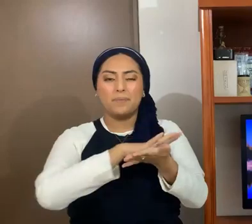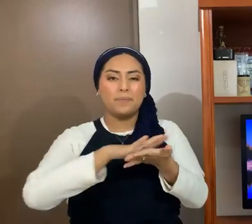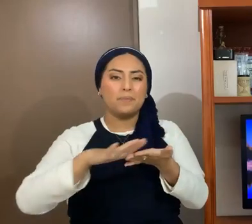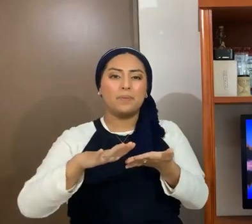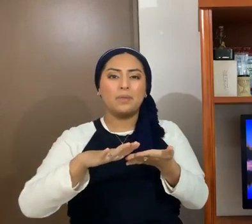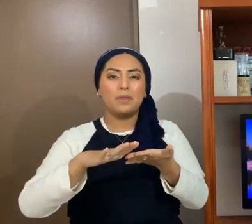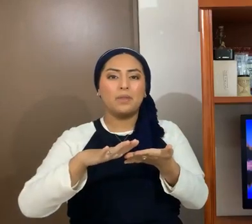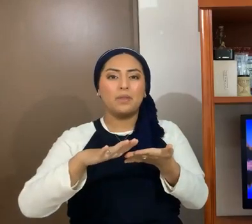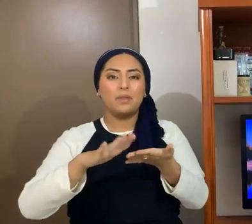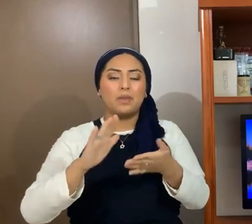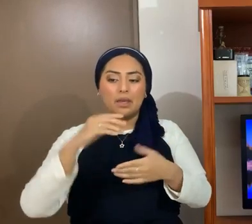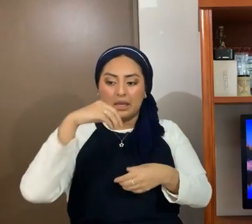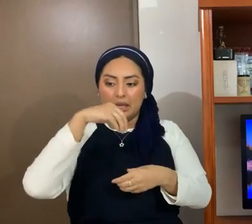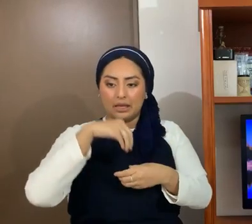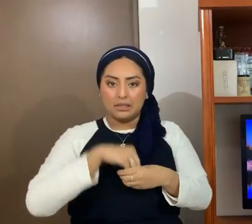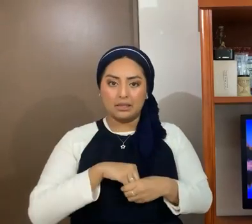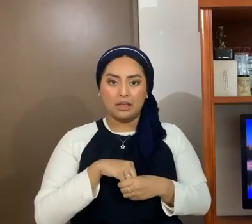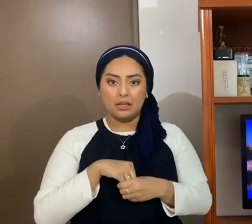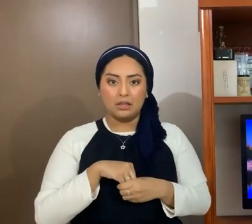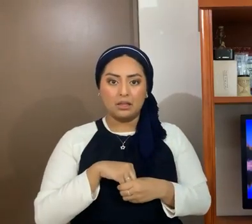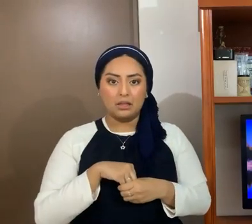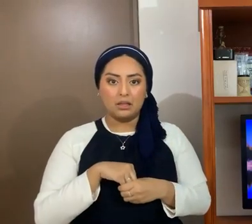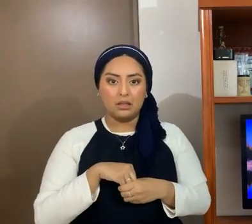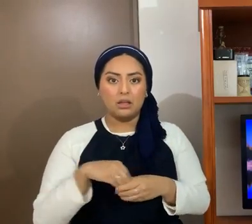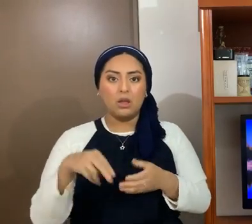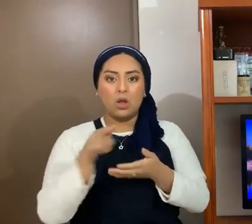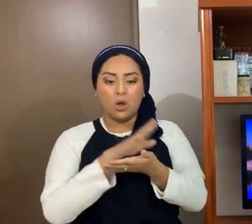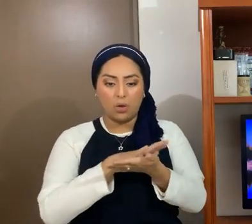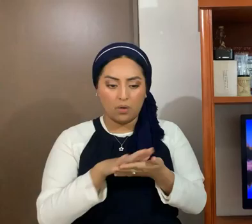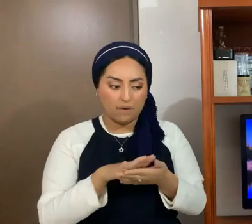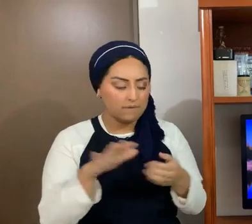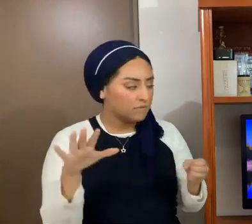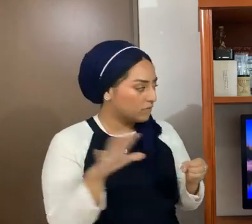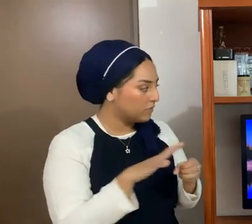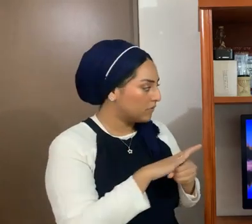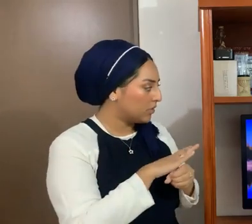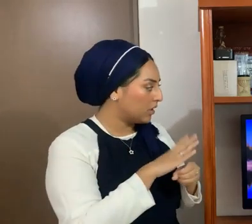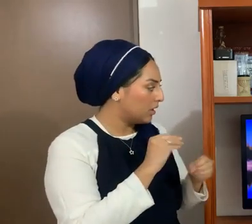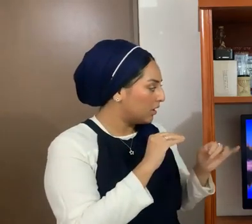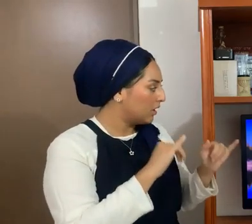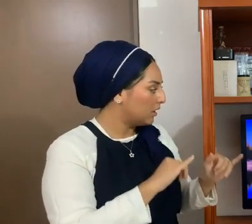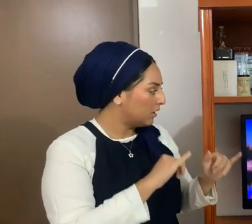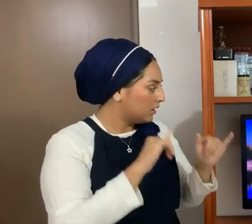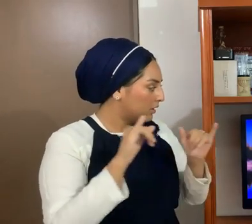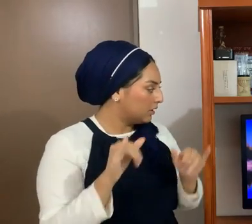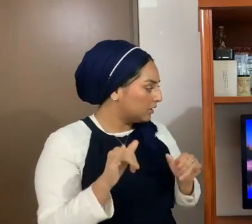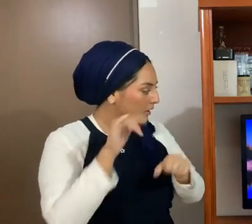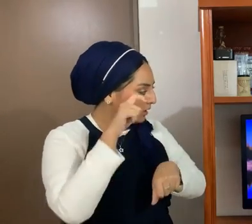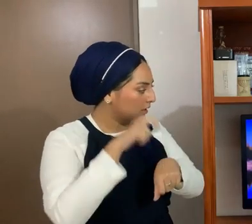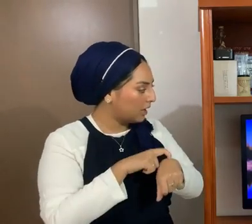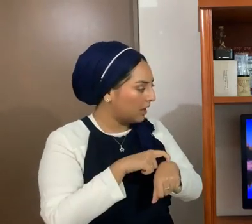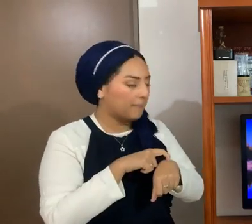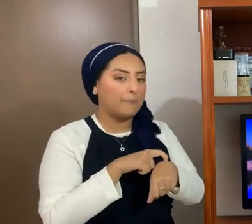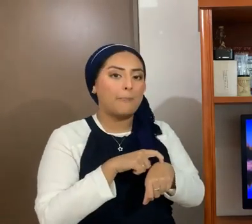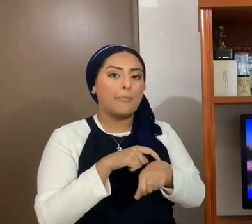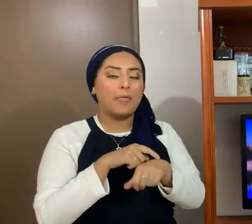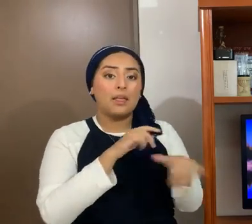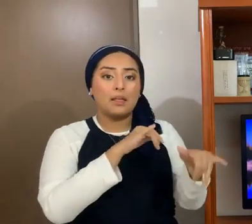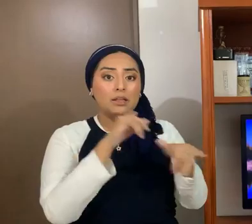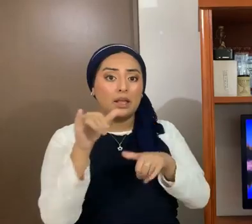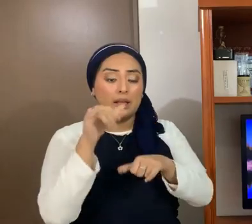santidad en nuestro interior, estar en santidad completa y al mismo tiempo estar formando,